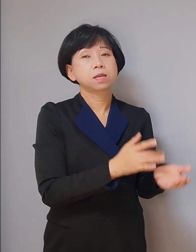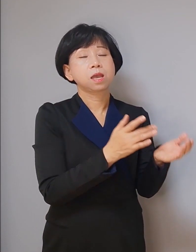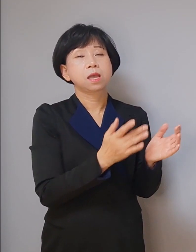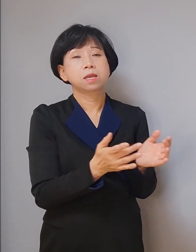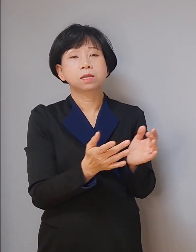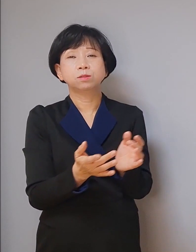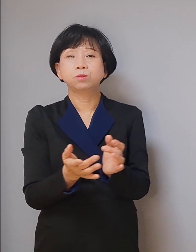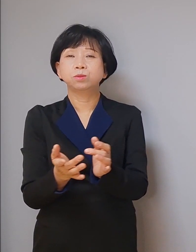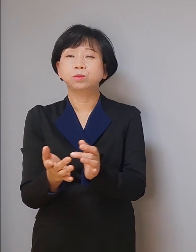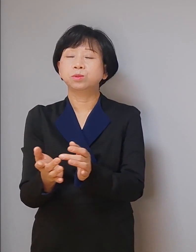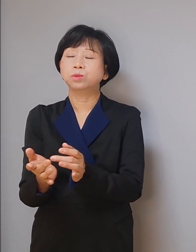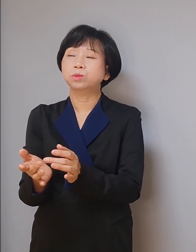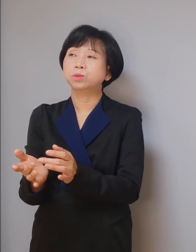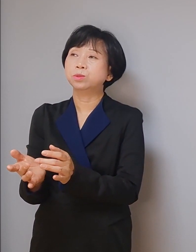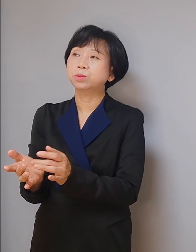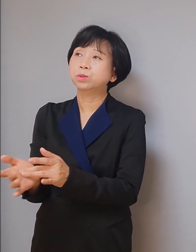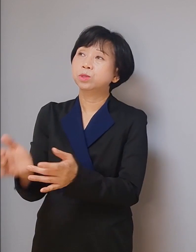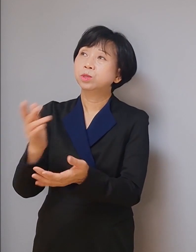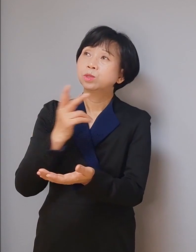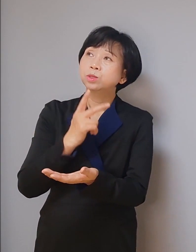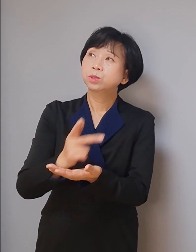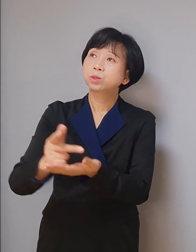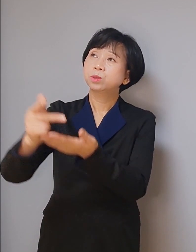독생자 예수